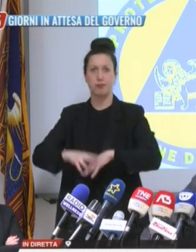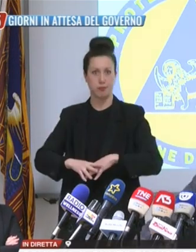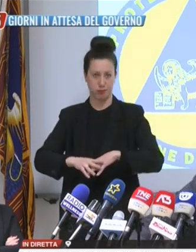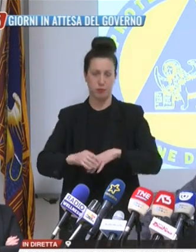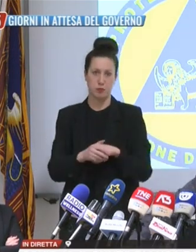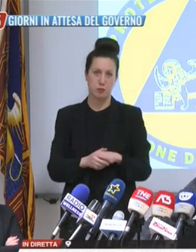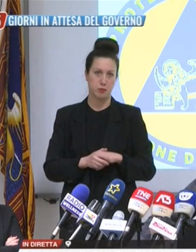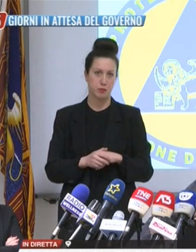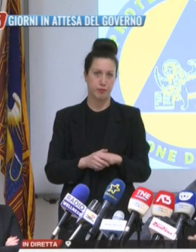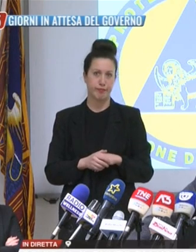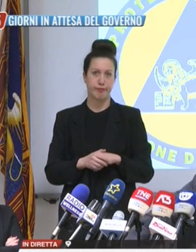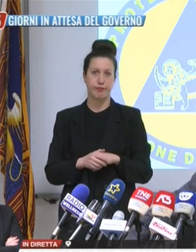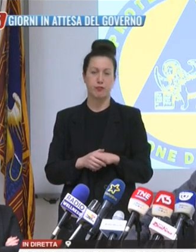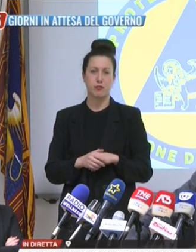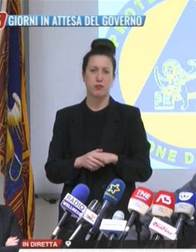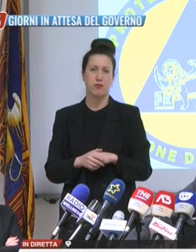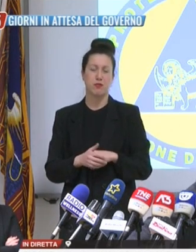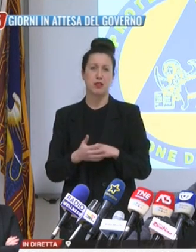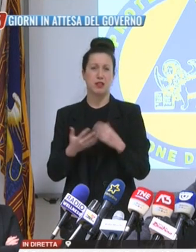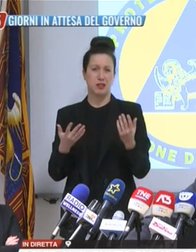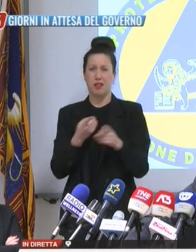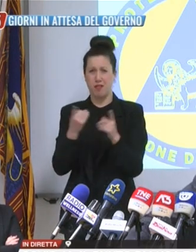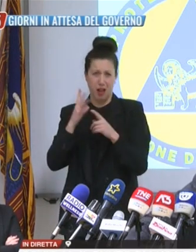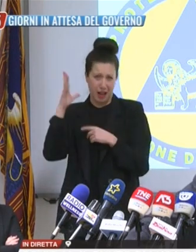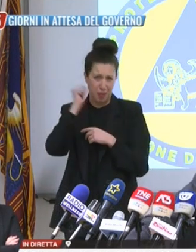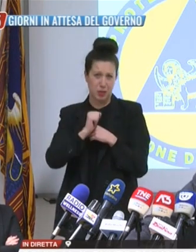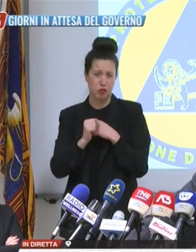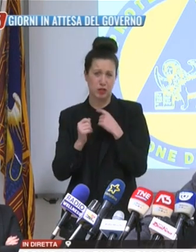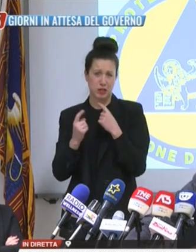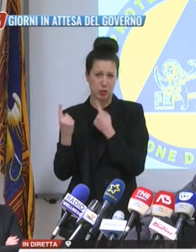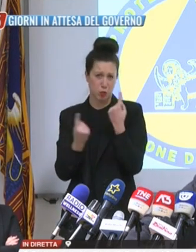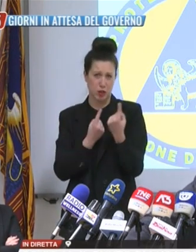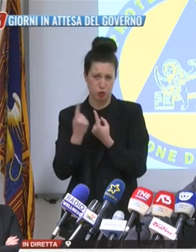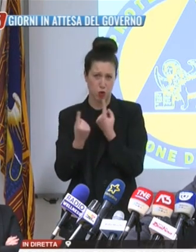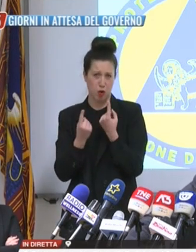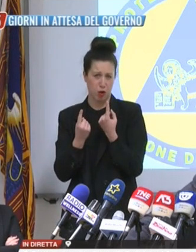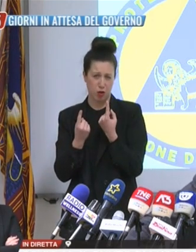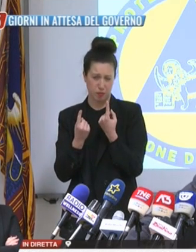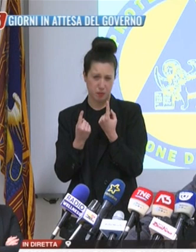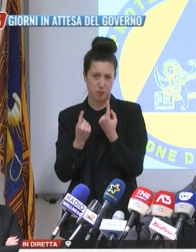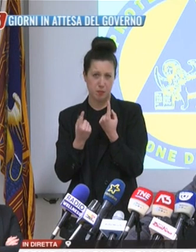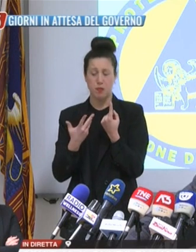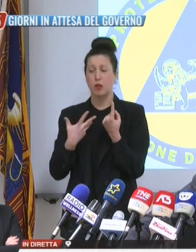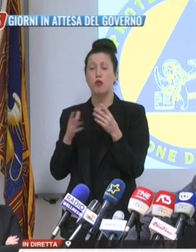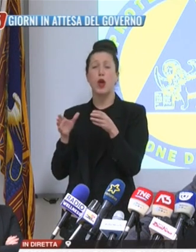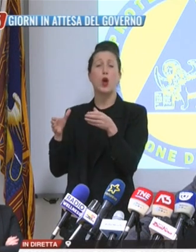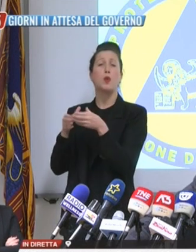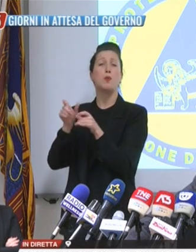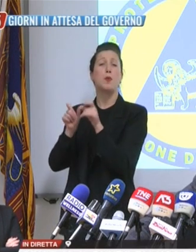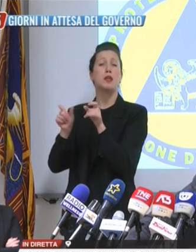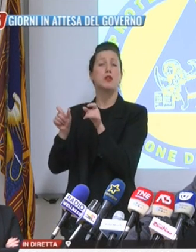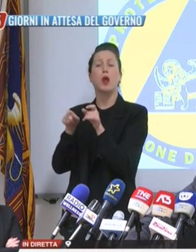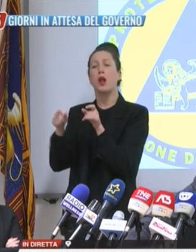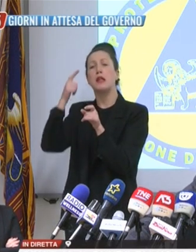manfrine alle quali abbiamo assistito, perché poi avete capito come funziona, no? Che abbiamo un gruppetto di persone qui che sa tutto quando le robe vanno